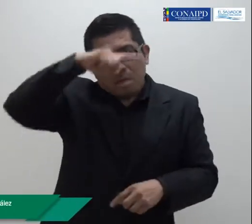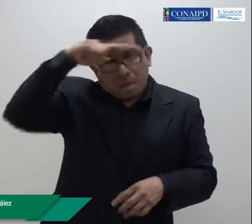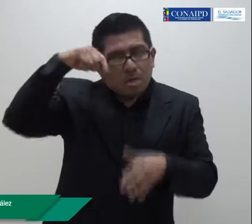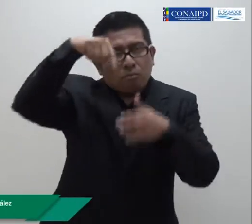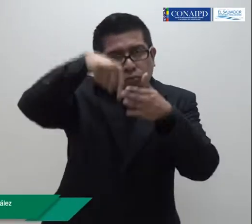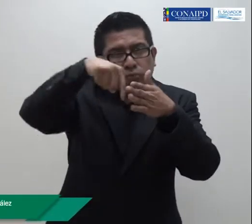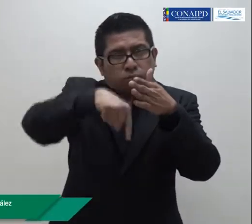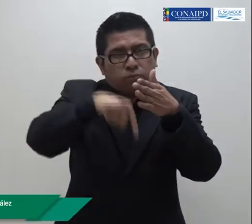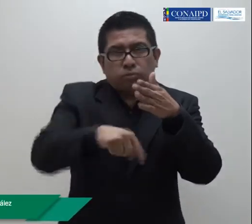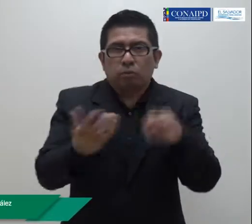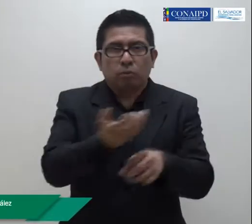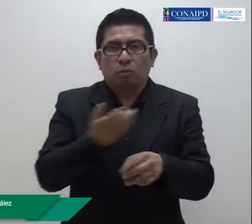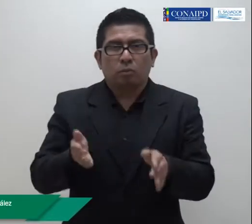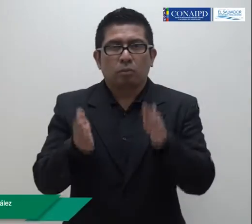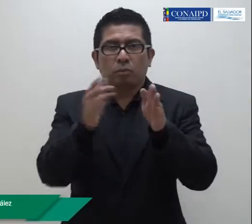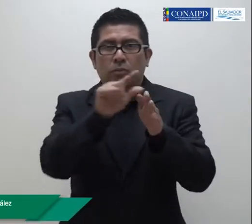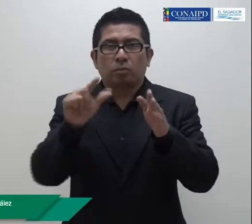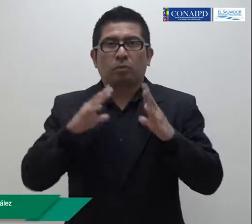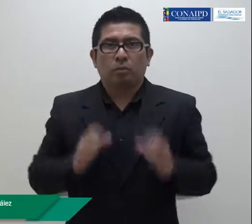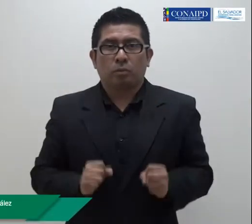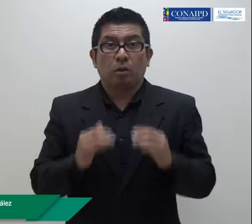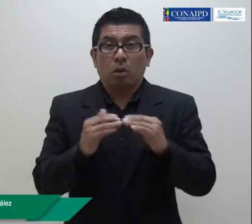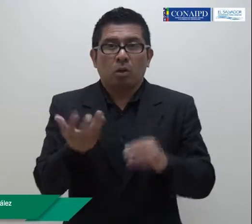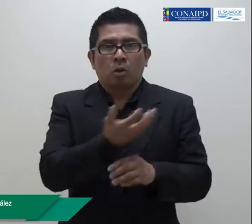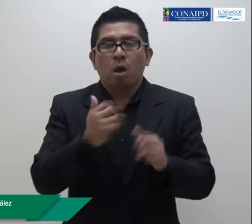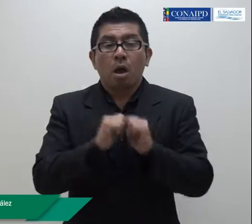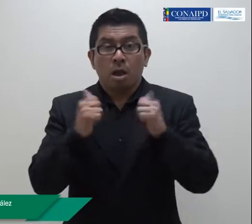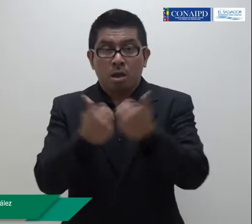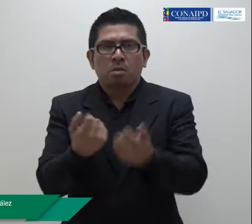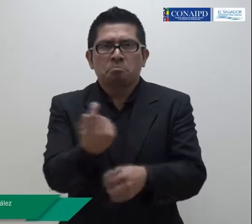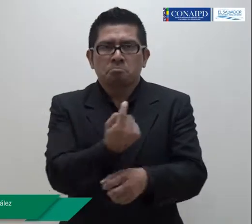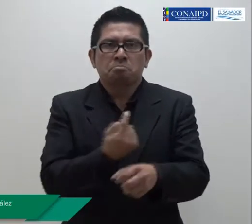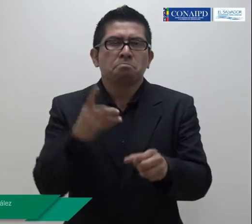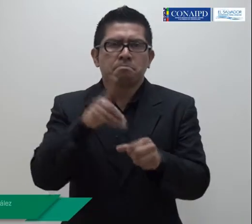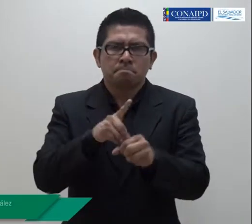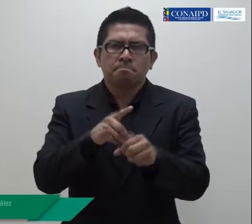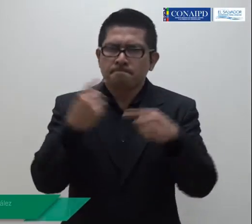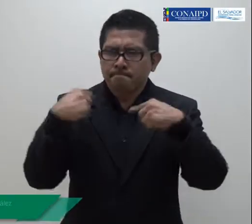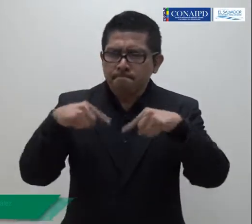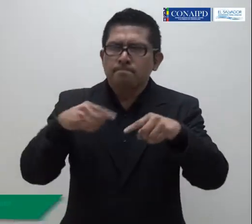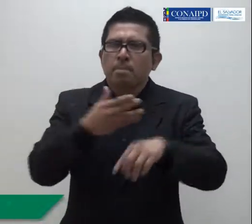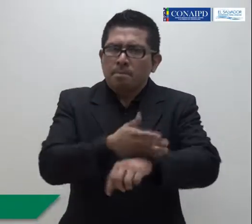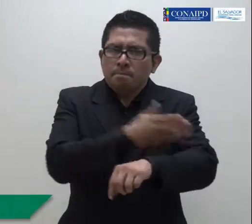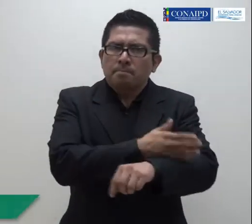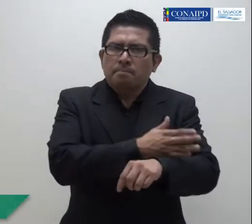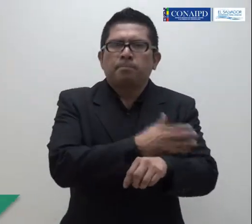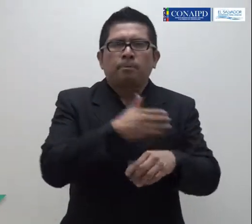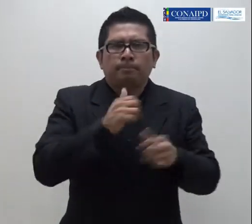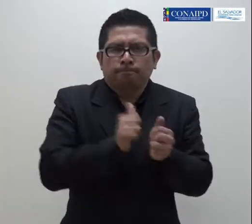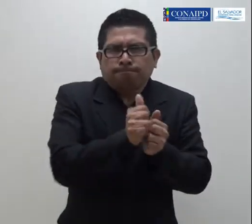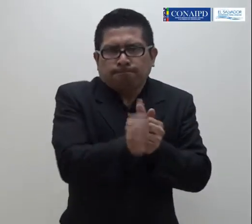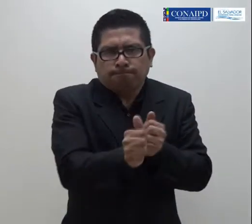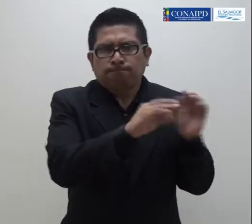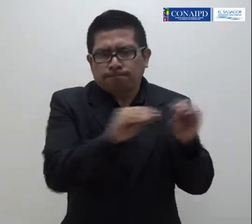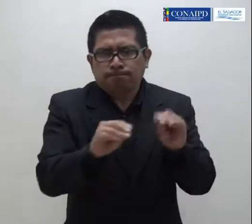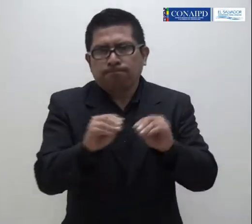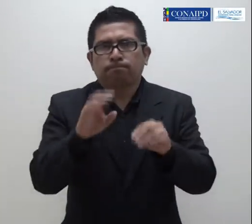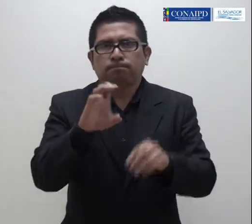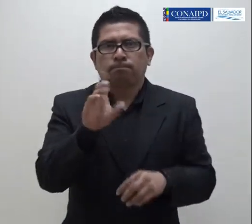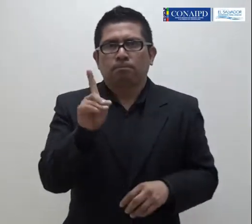las entidades de gobierno y organizaciones de personas con discapacidad a fin de ir avanzando en el cumplimiento de la Convención y lograr la inclusión de las